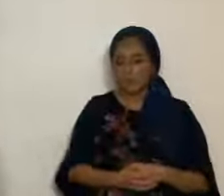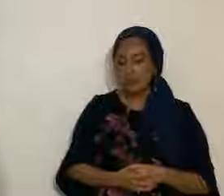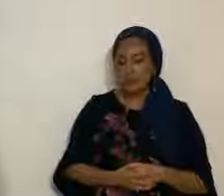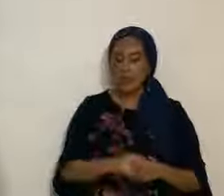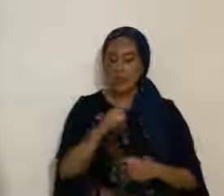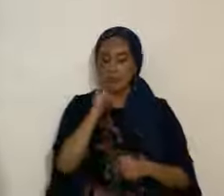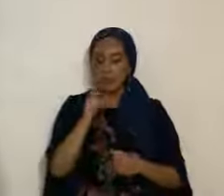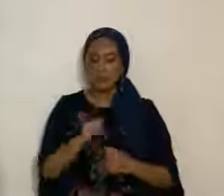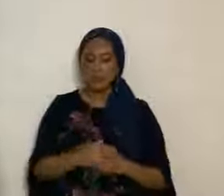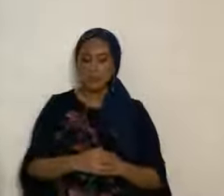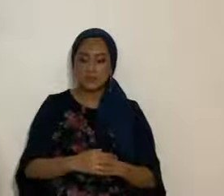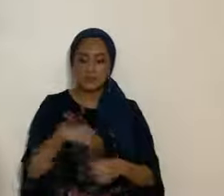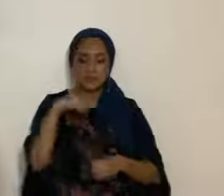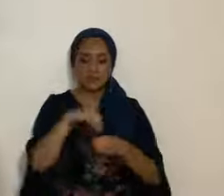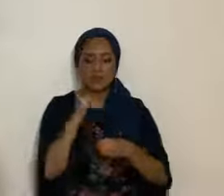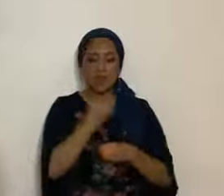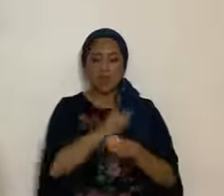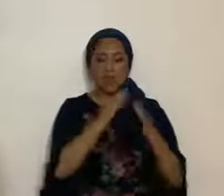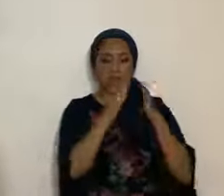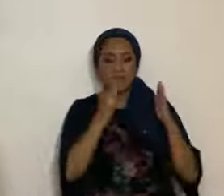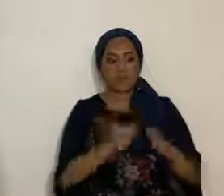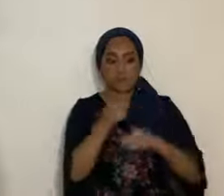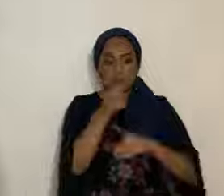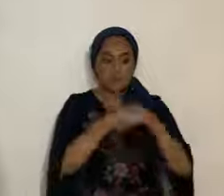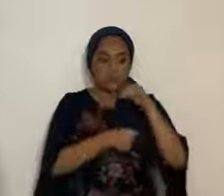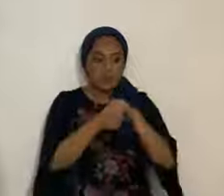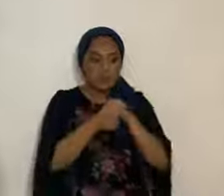estar en nuestros hogares escondidos, guardados, temerosos,